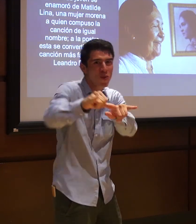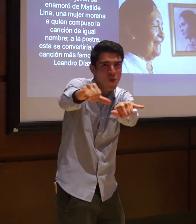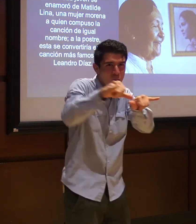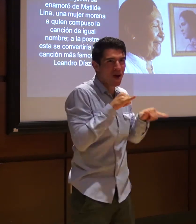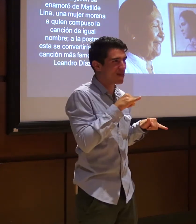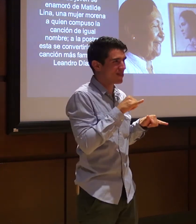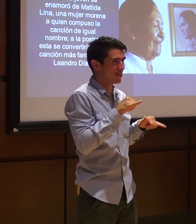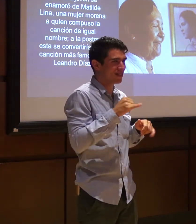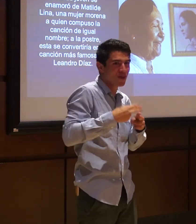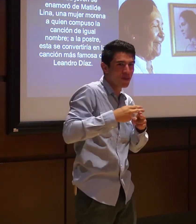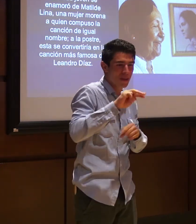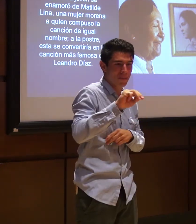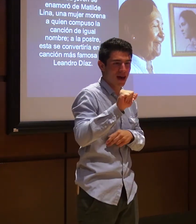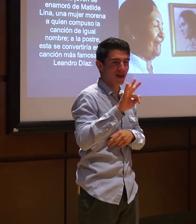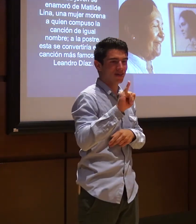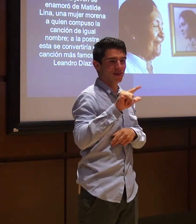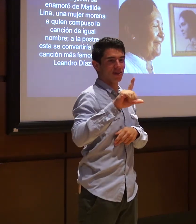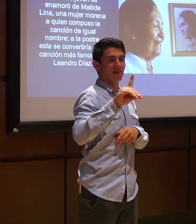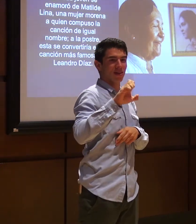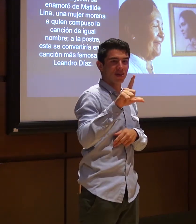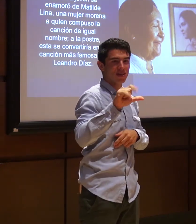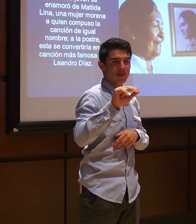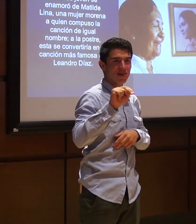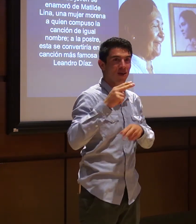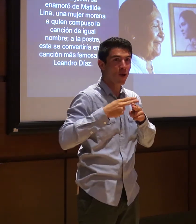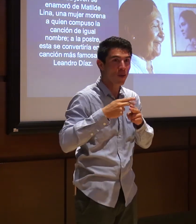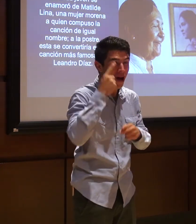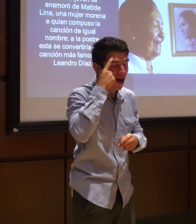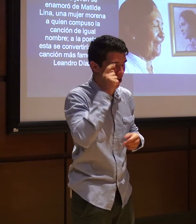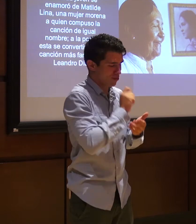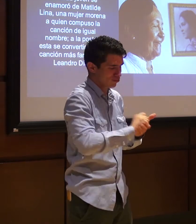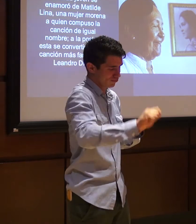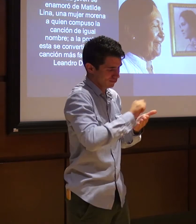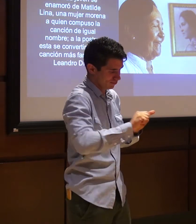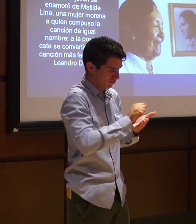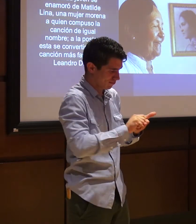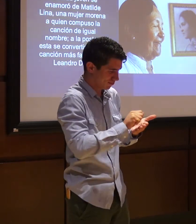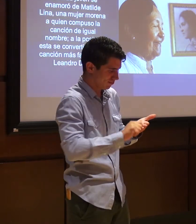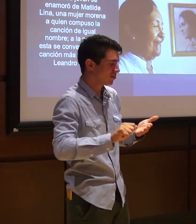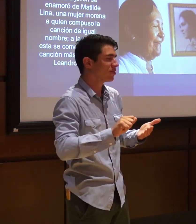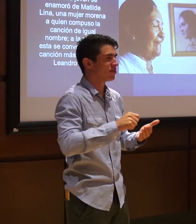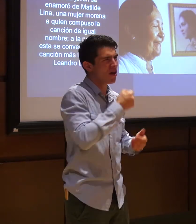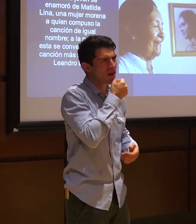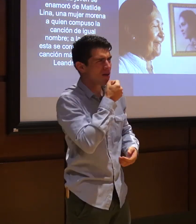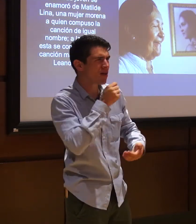le ocurrió componer una canción con el nombre de ella, de Matilde Lina. Escribió unos